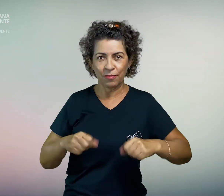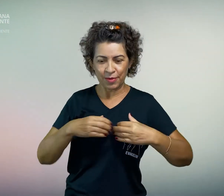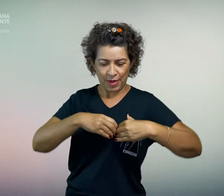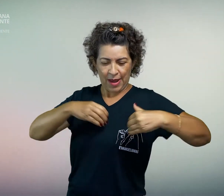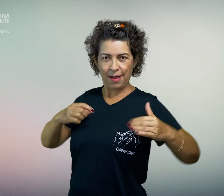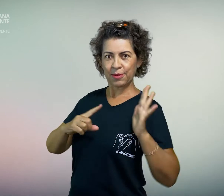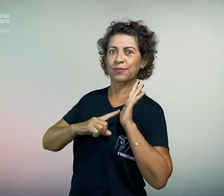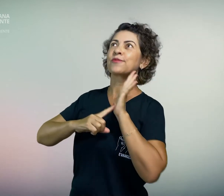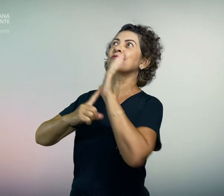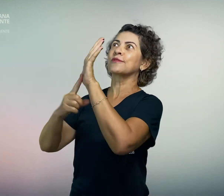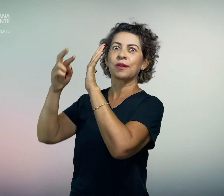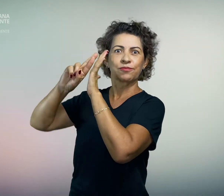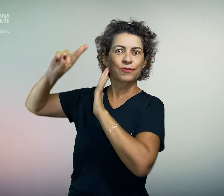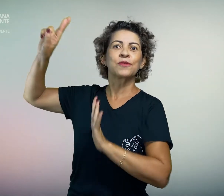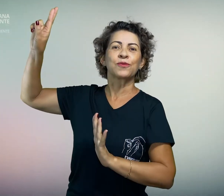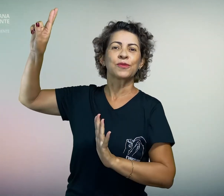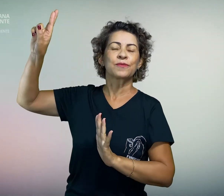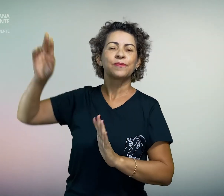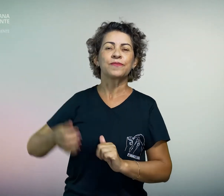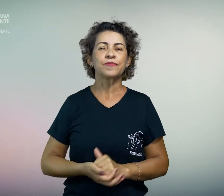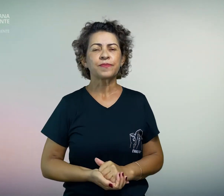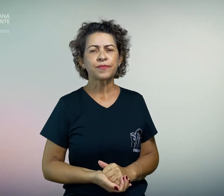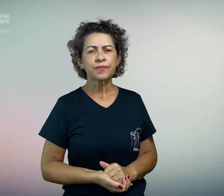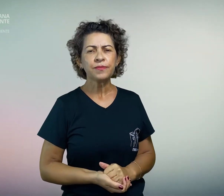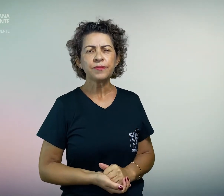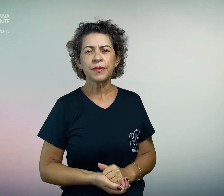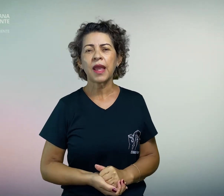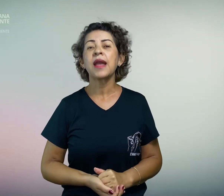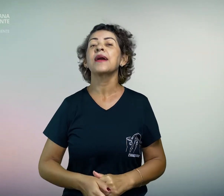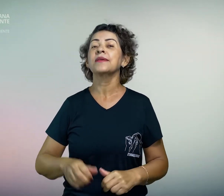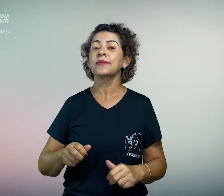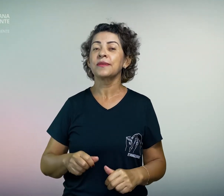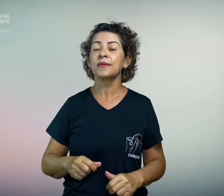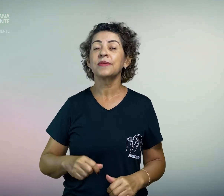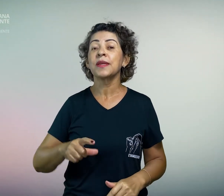e iniquidades diante do Senhor.